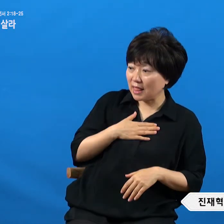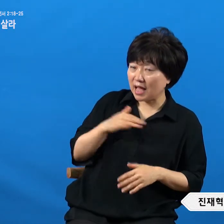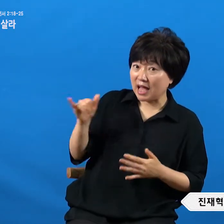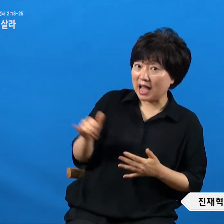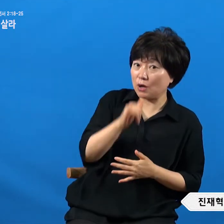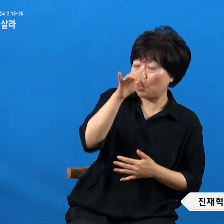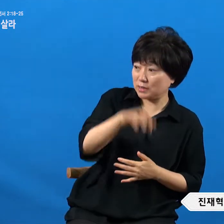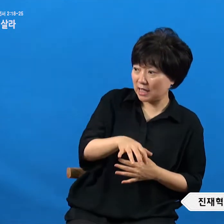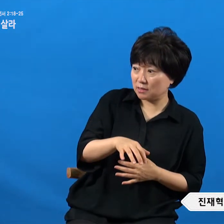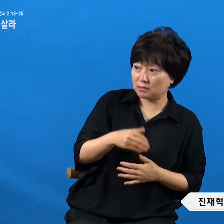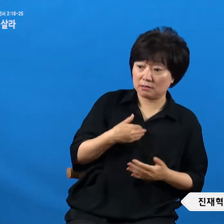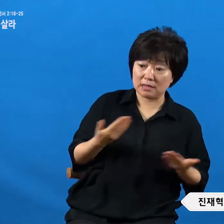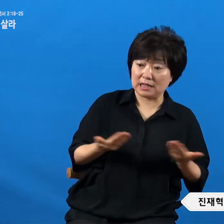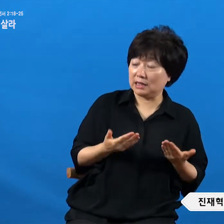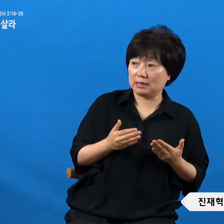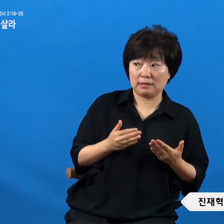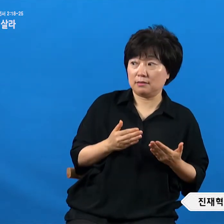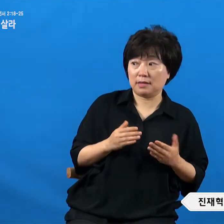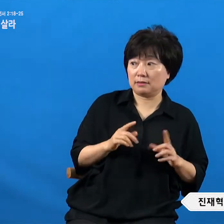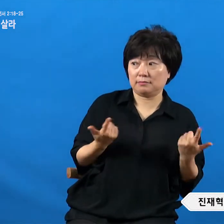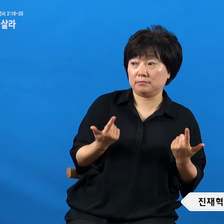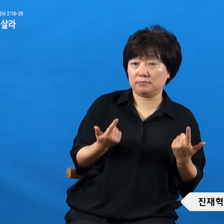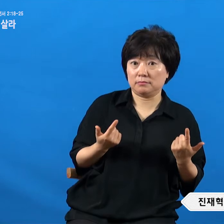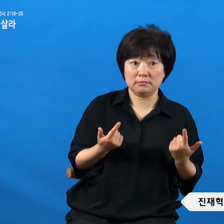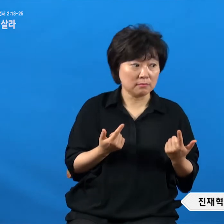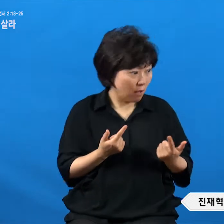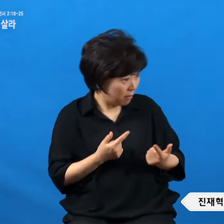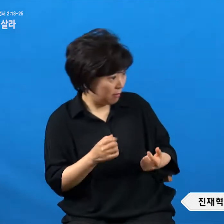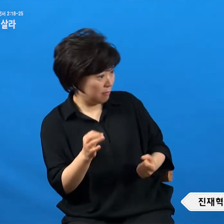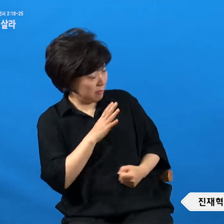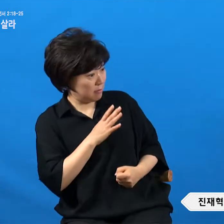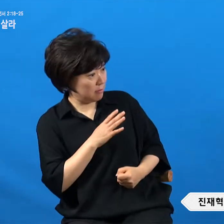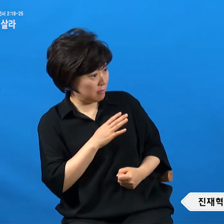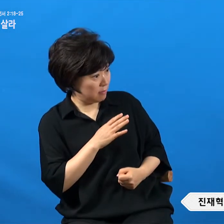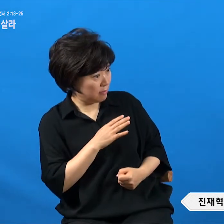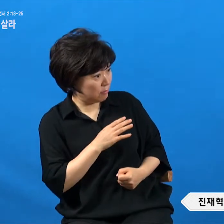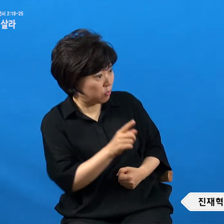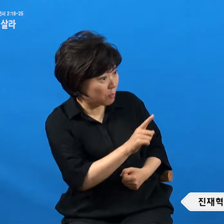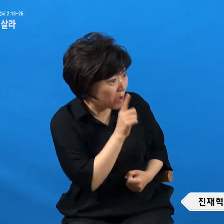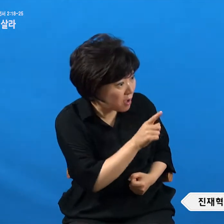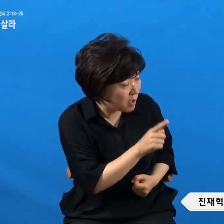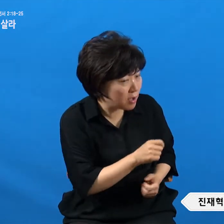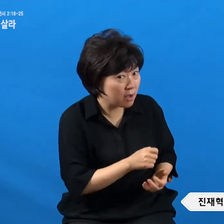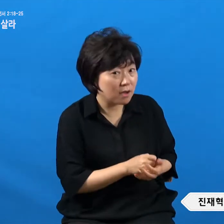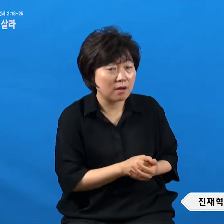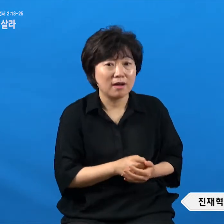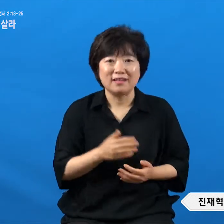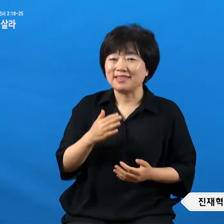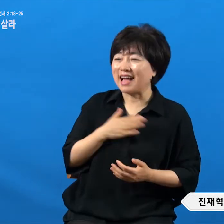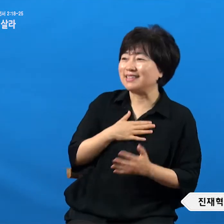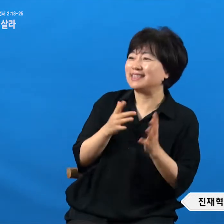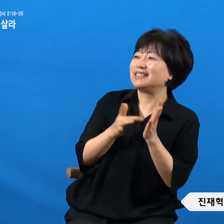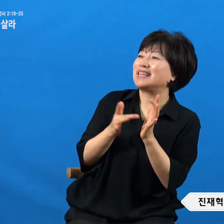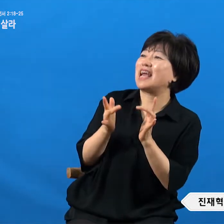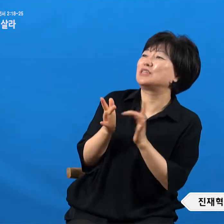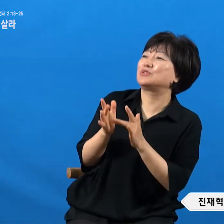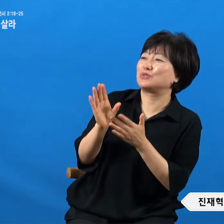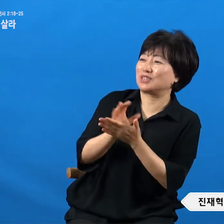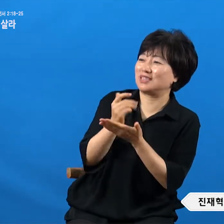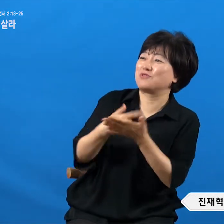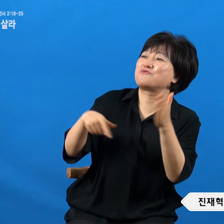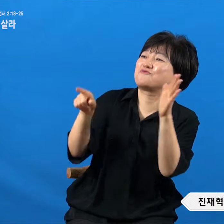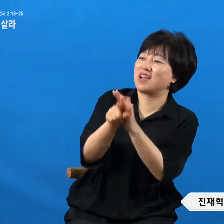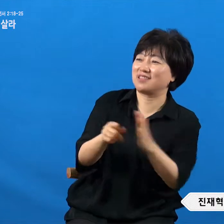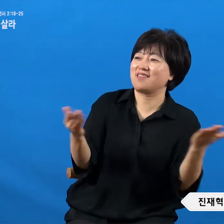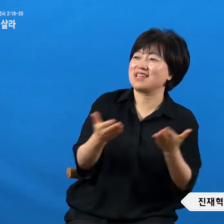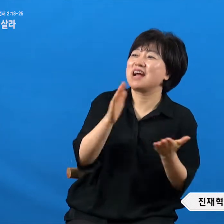이 항공사에서 일하지 않습니다. 깜짝 놀라서 무슨 말이냐고 묻습니다. 저는 예수 그리스도를